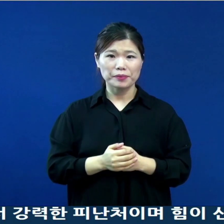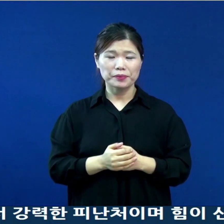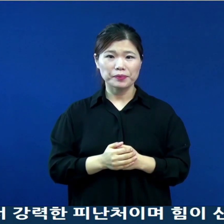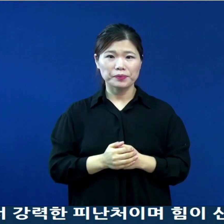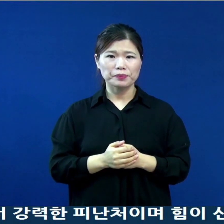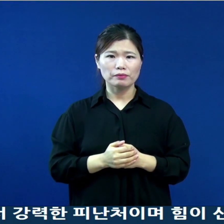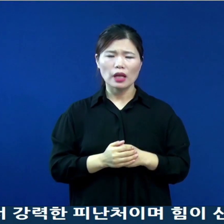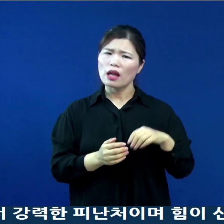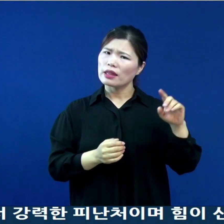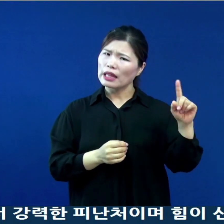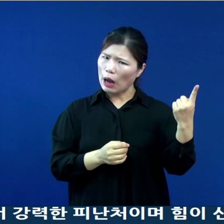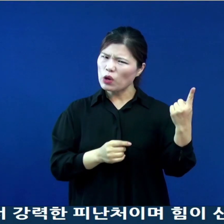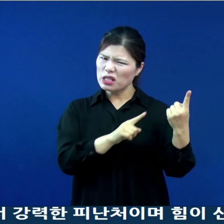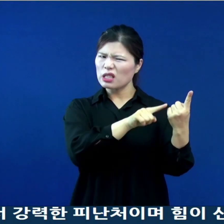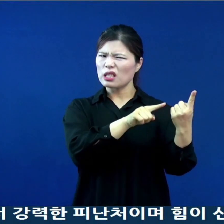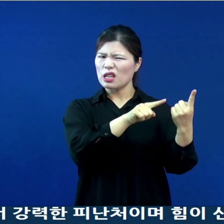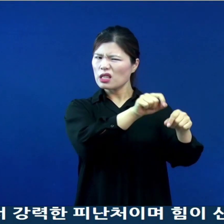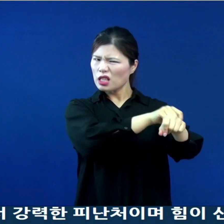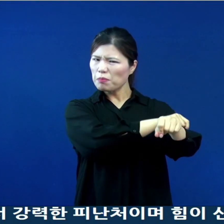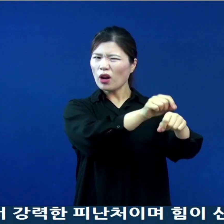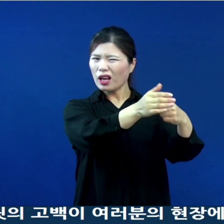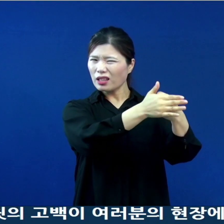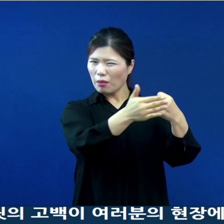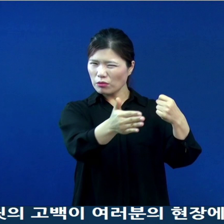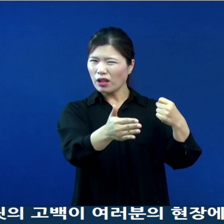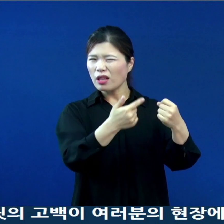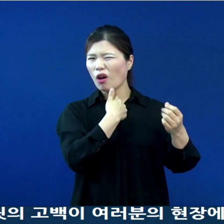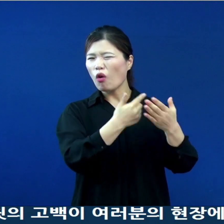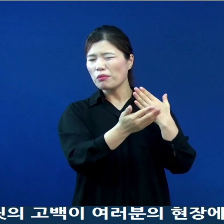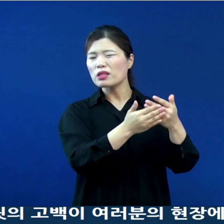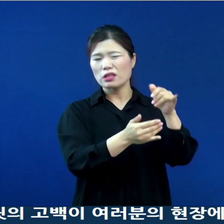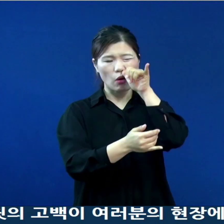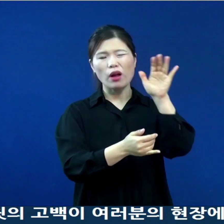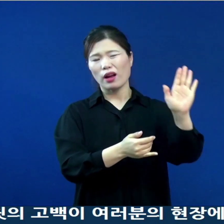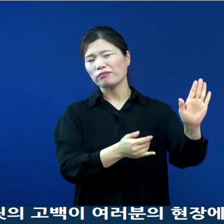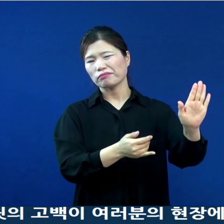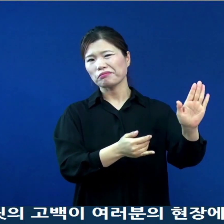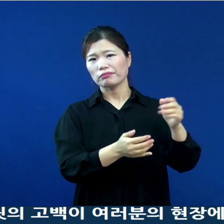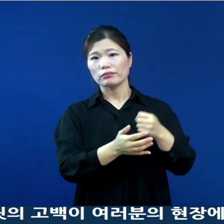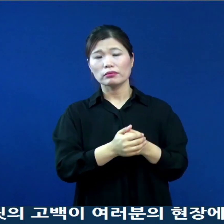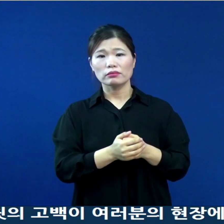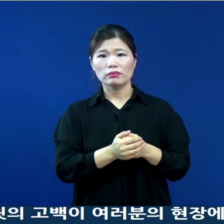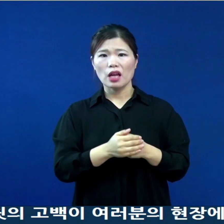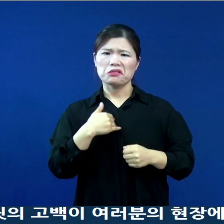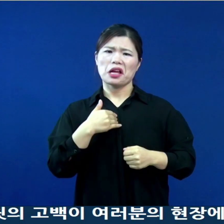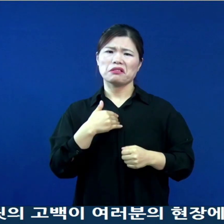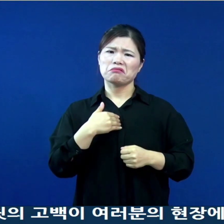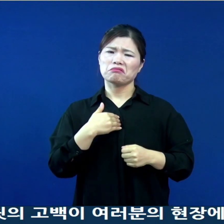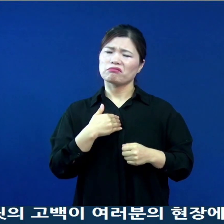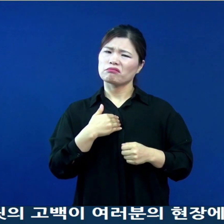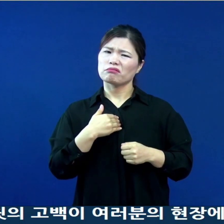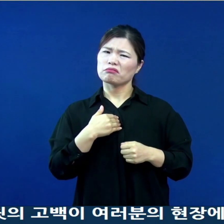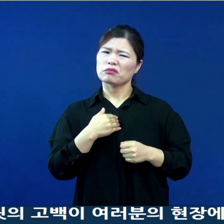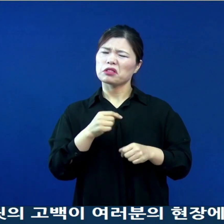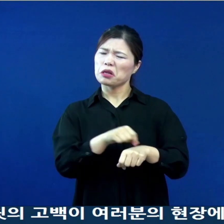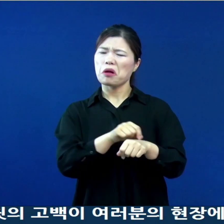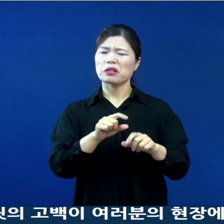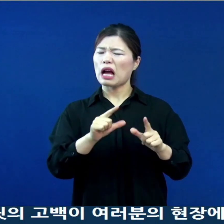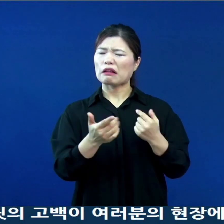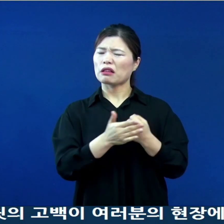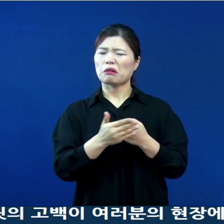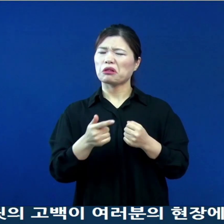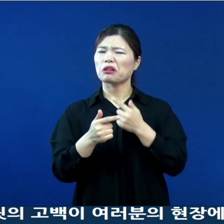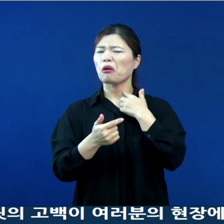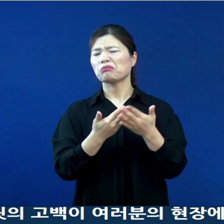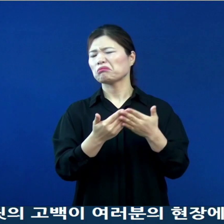다윗이 좀 특별한 분이니까 다윗은 저런 경험을 하게 하는데 우리는 그런 경험을 정말 할 수 있는 겁니까?